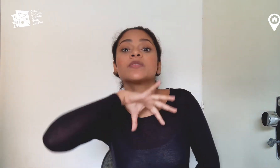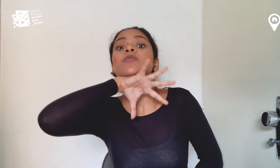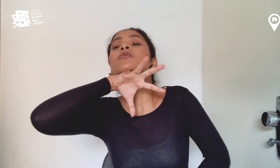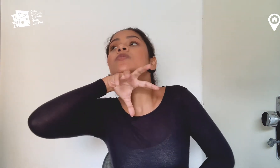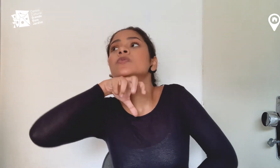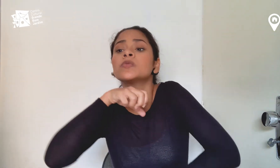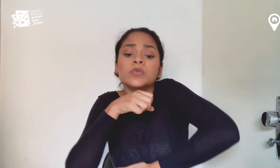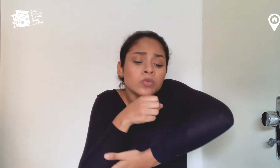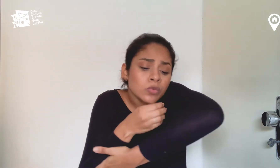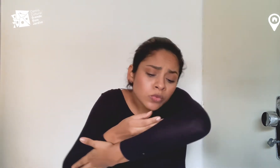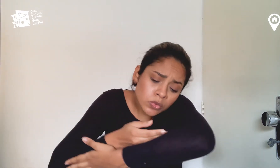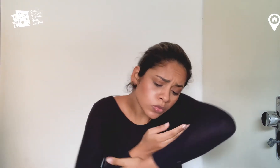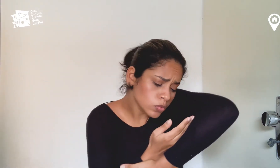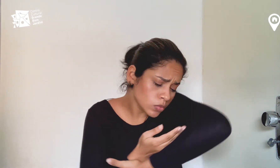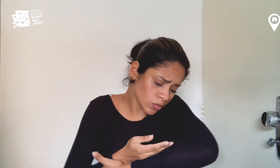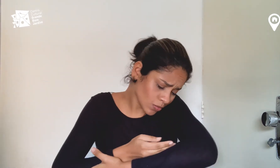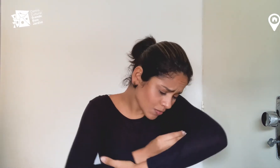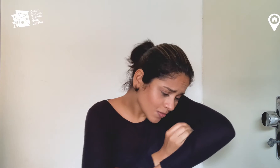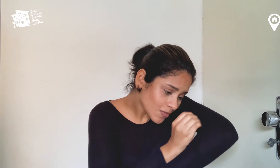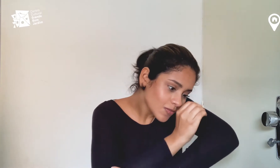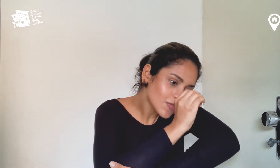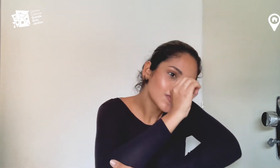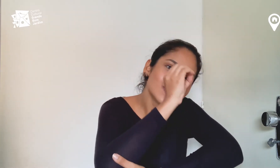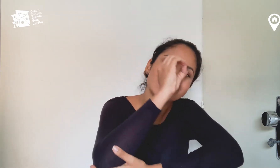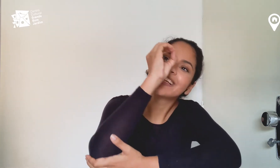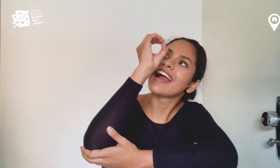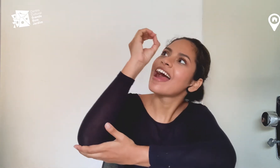Um filhote de leão, um raio da manhã,